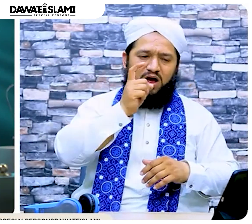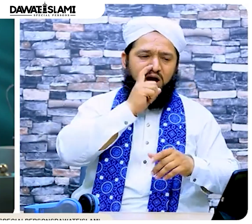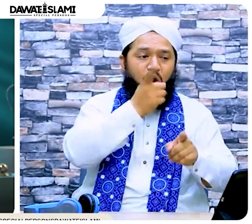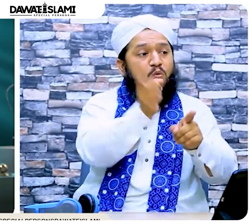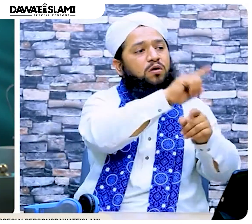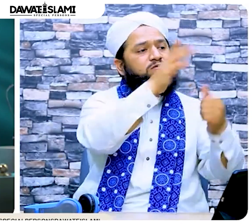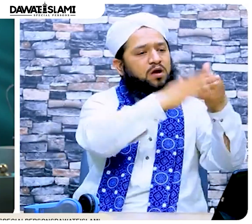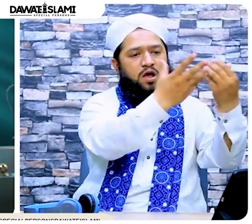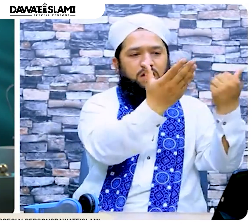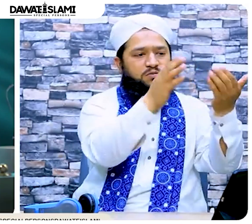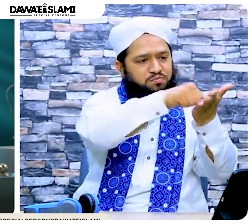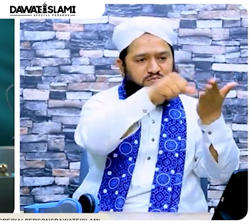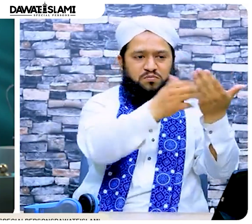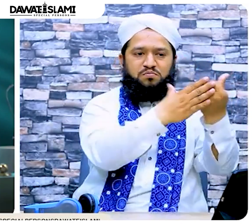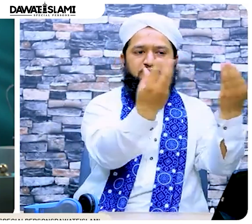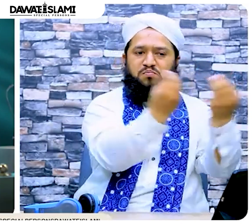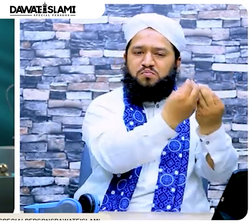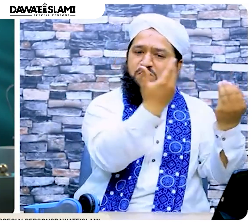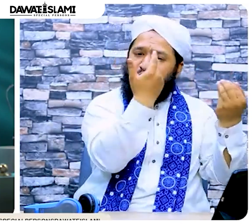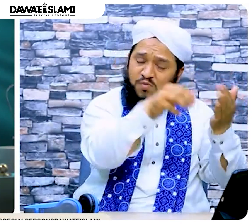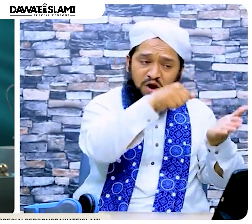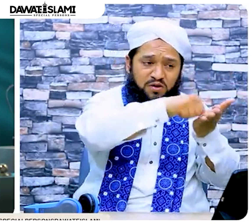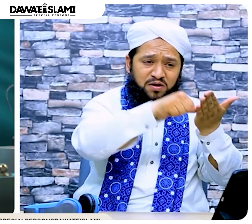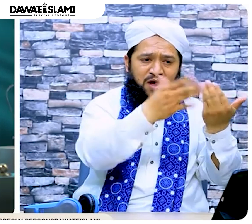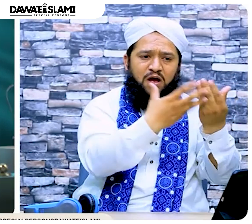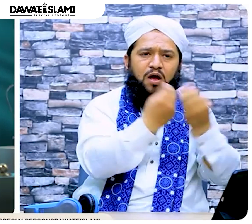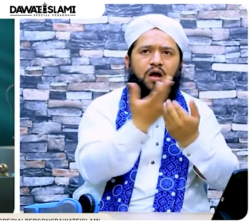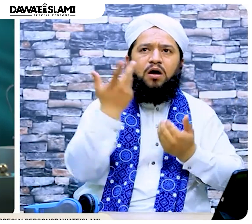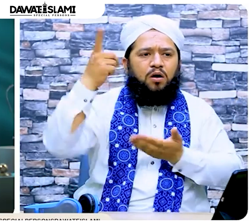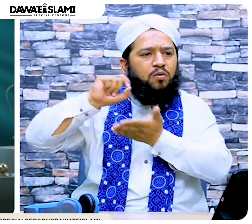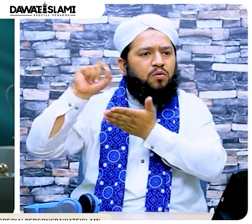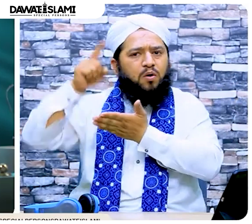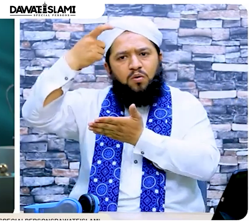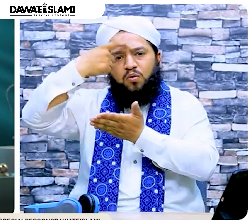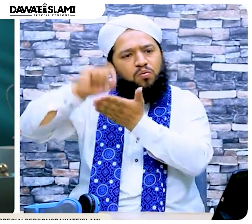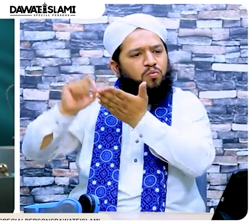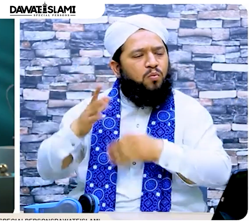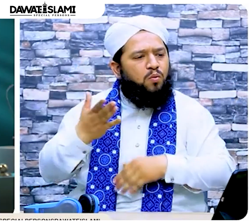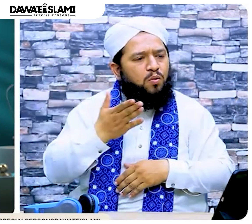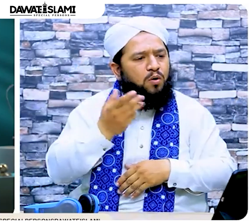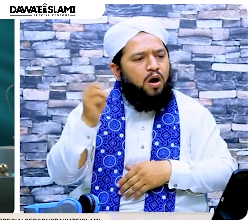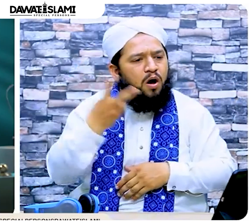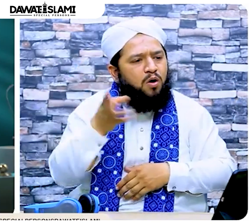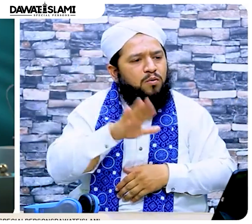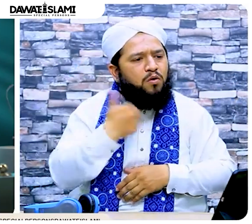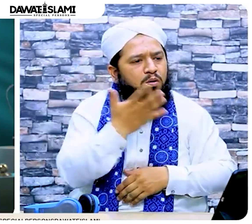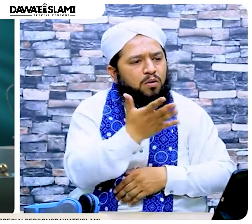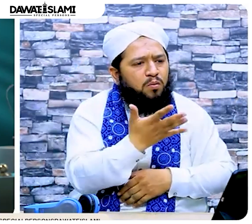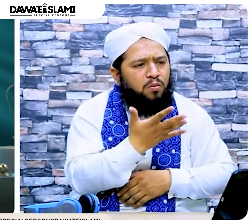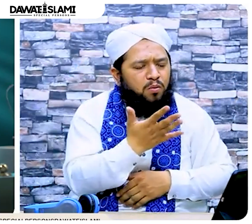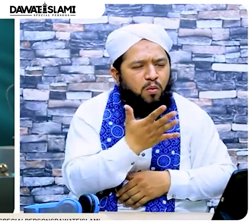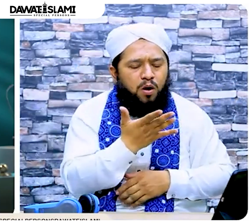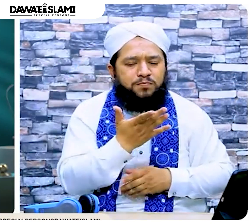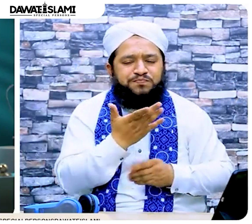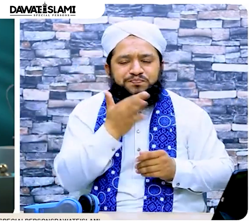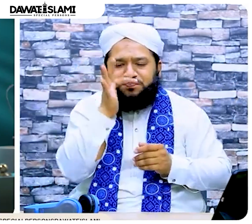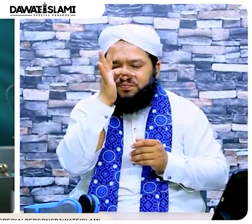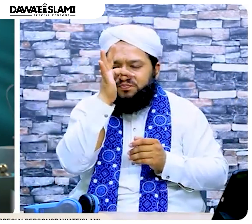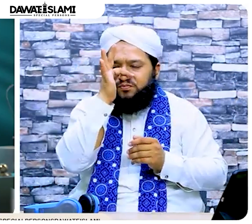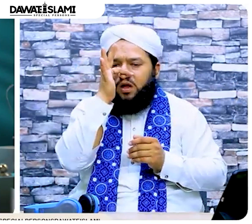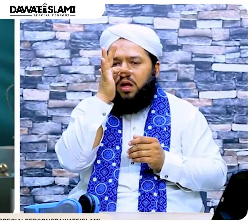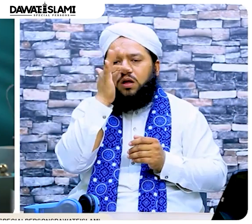کوئی معجزہ ظاہر نہیں ہوا، معاذ اللہ۔ دعوی نبوت کے بعد مرزا کی رگ شیطانی مزید بھڑکی تو اس نے